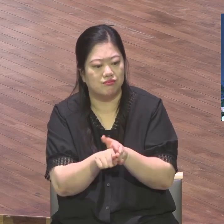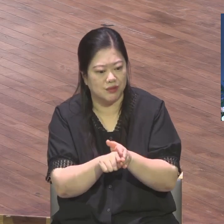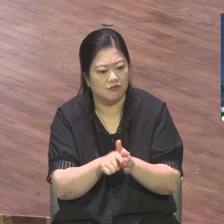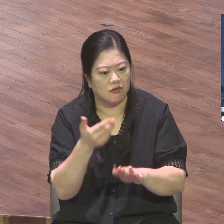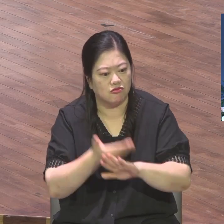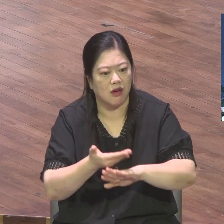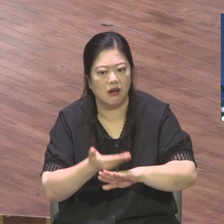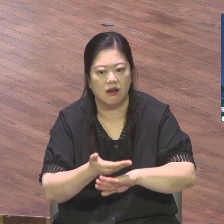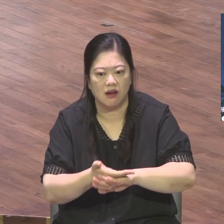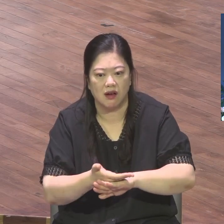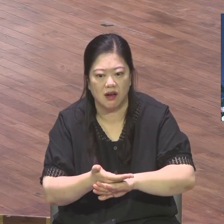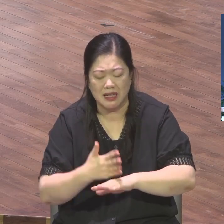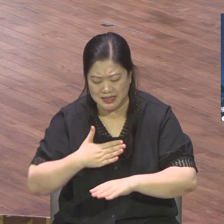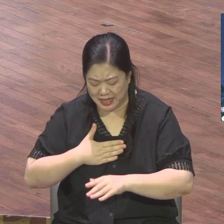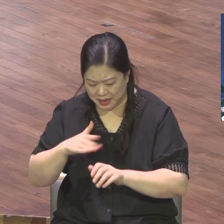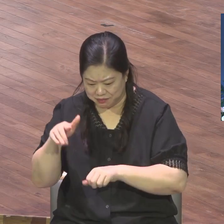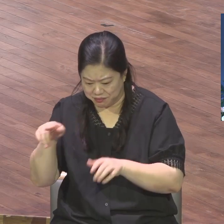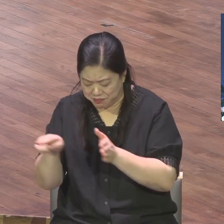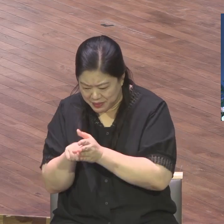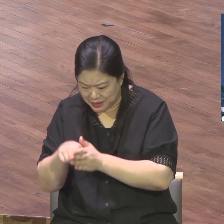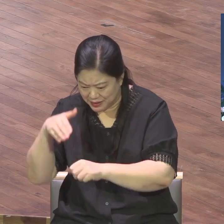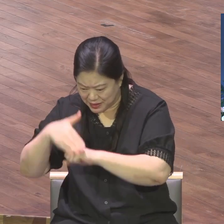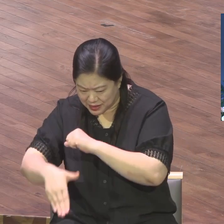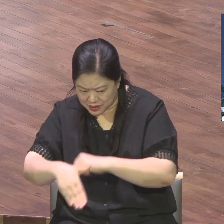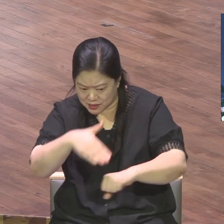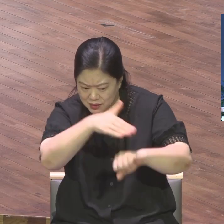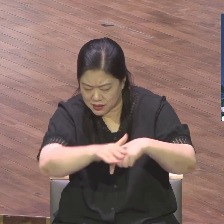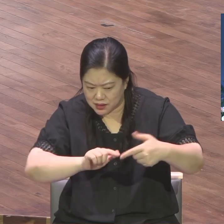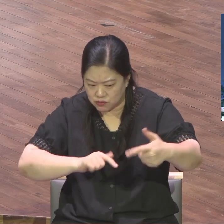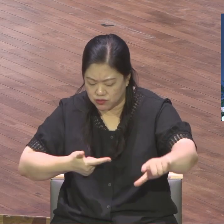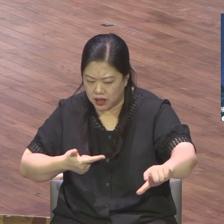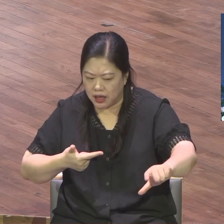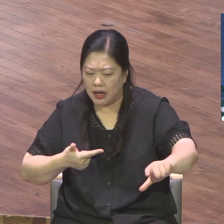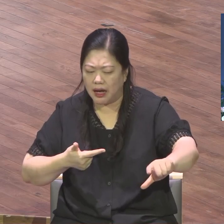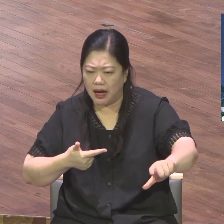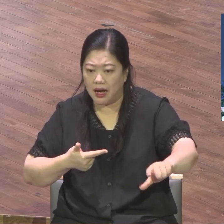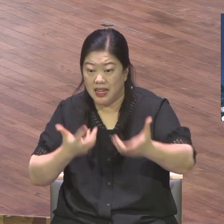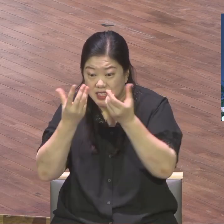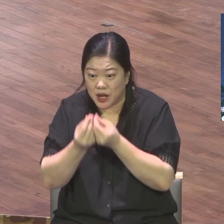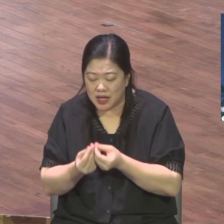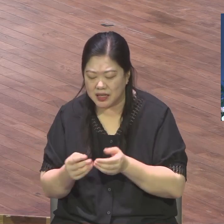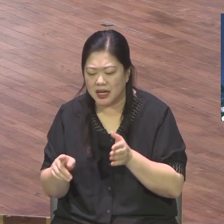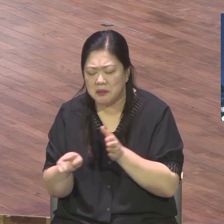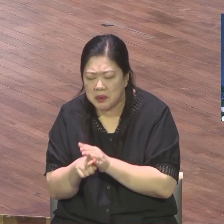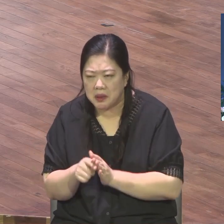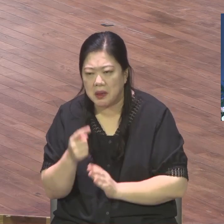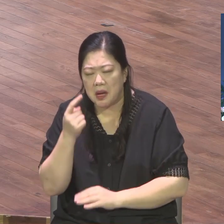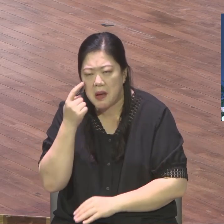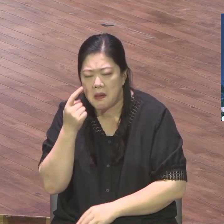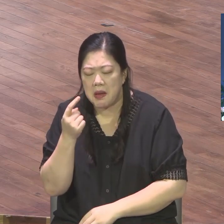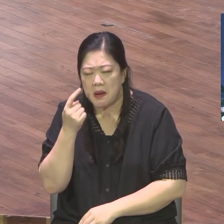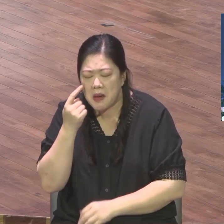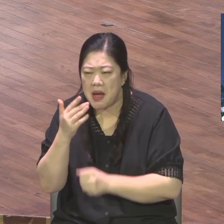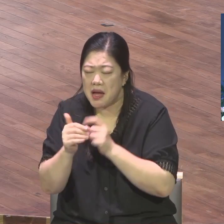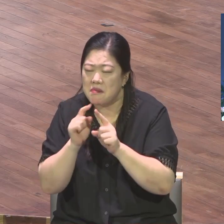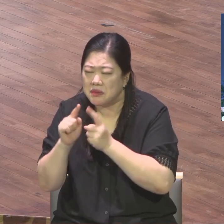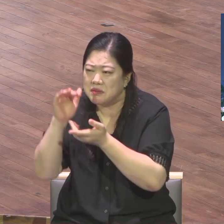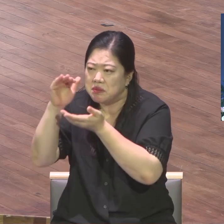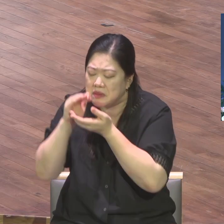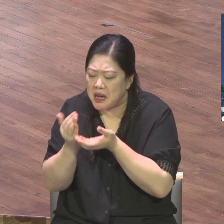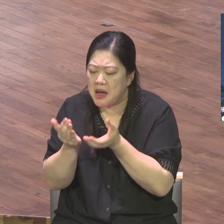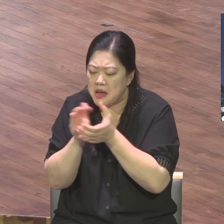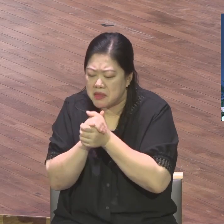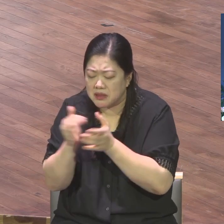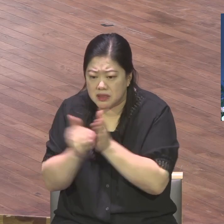뭐 스케일이 뭐 뻔하지 않습니까? 좁은 땅에 살면서 종발이 걸어가지고 맨날 깔짝깔짝거리는 뭐 그래 살았잖아요.